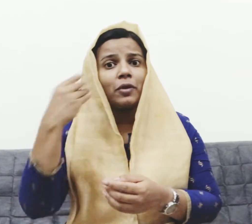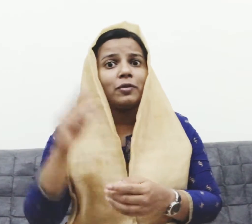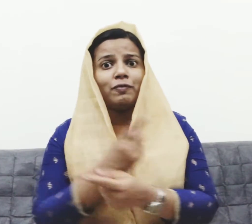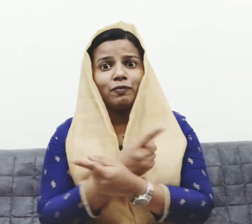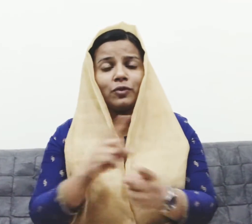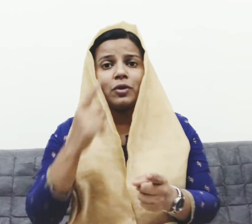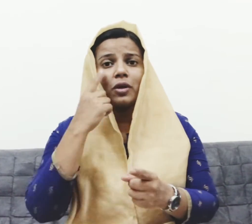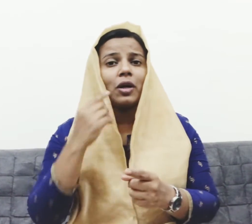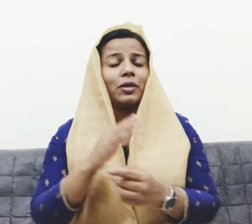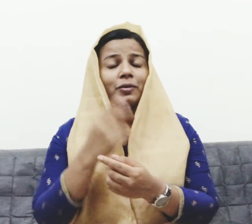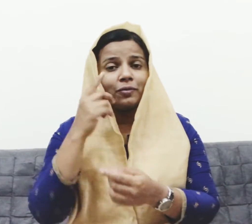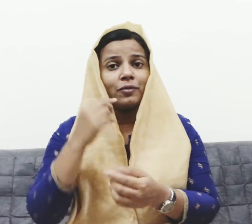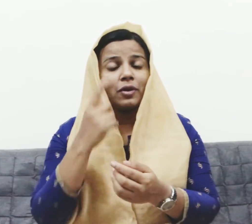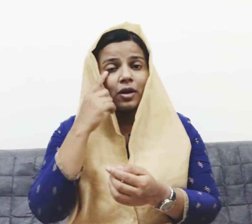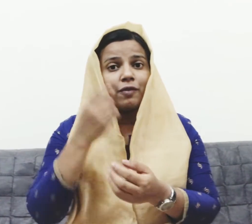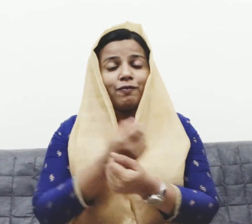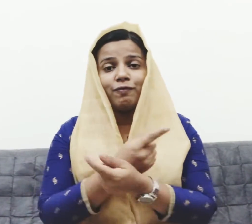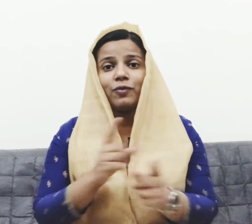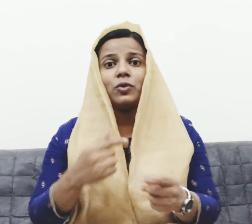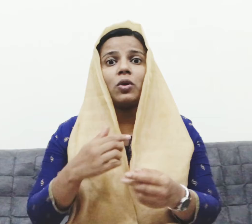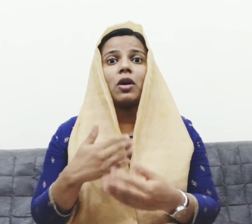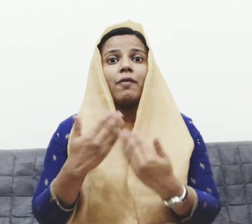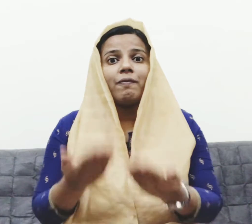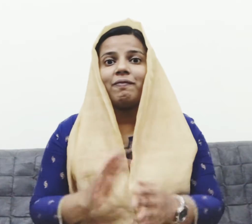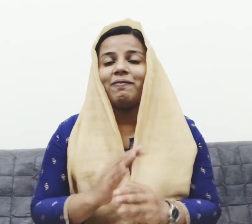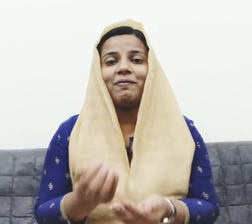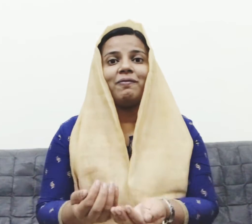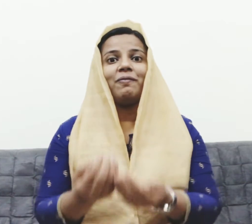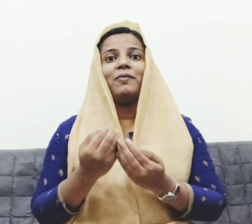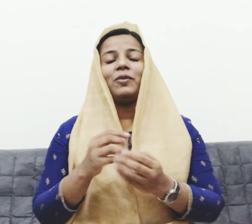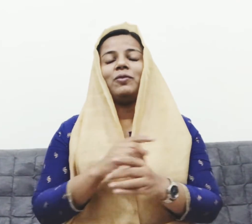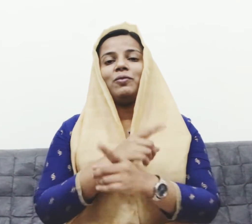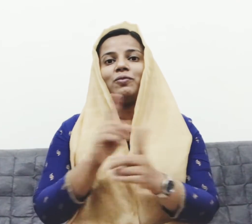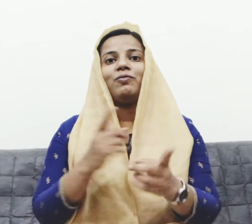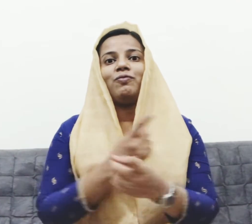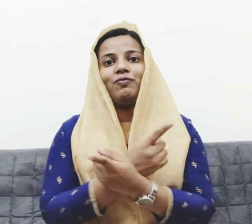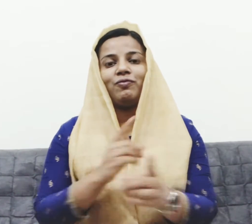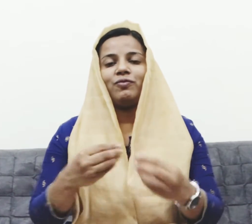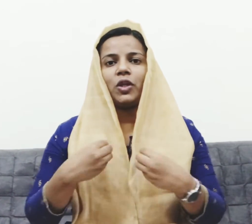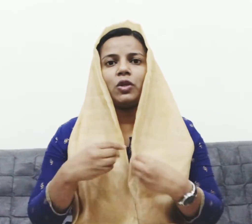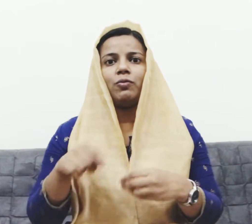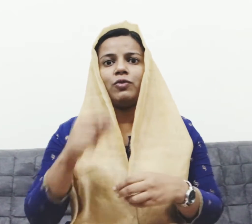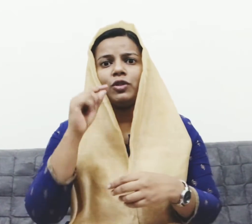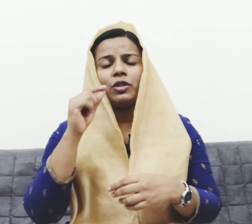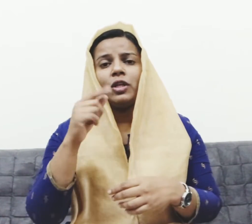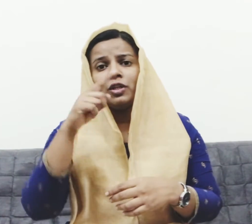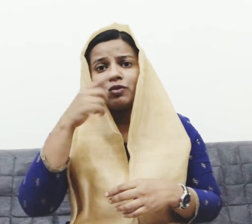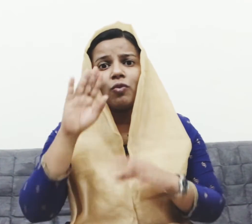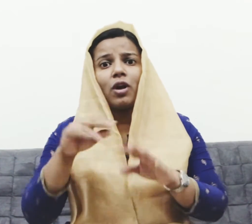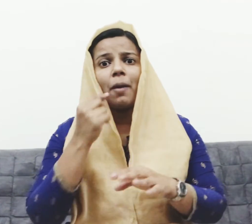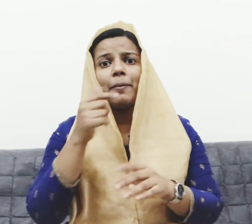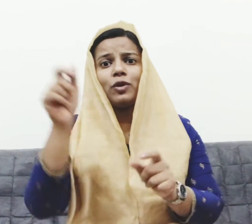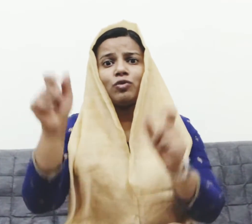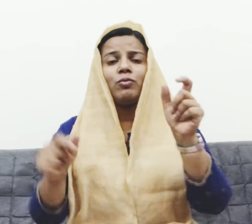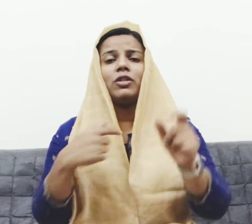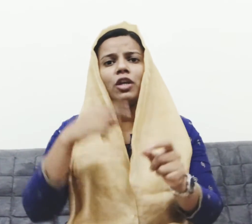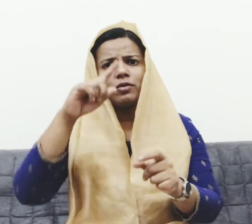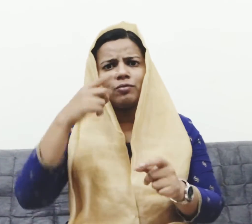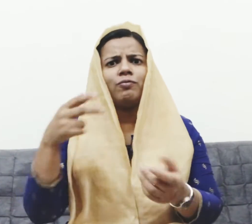കണ്ണിനെ കണ്ണുനീരിൽ നിന്നും, എൻ്റെ കാലിനെ വീഴ്ചയിൽ നിന്നും രക്ഷിച്ചിരിക്കുന്നു. ഞാൻ ജീവനുള്ള ഒരു ദേശത്ത് യഹോവയുടെ മുമ്പാകെ നടക്കും. ഹല്ലേലൂയ,